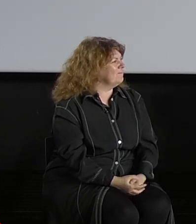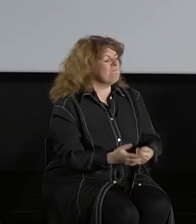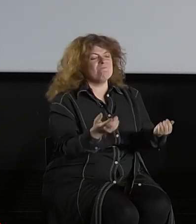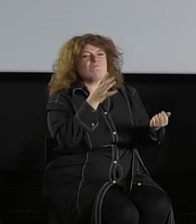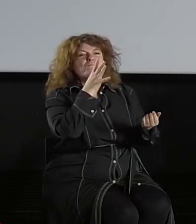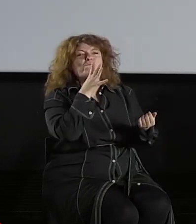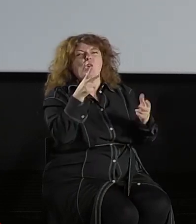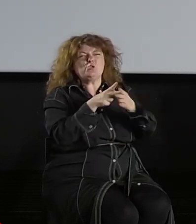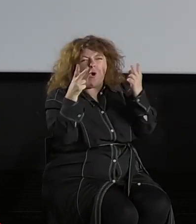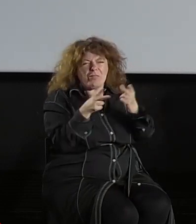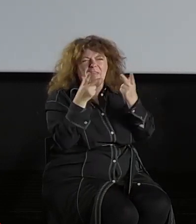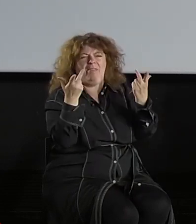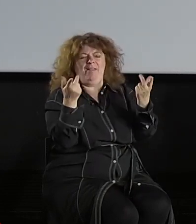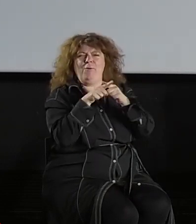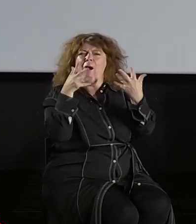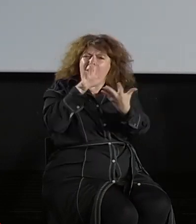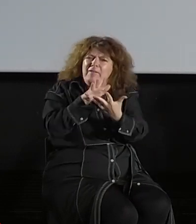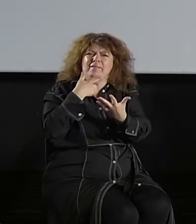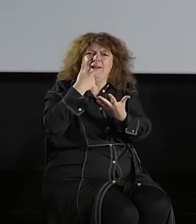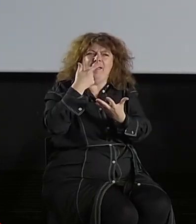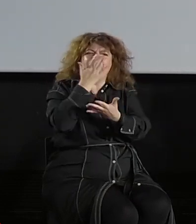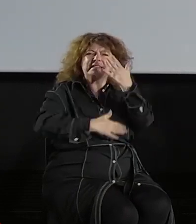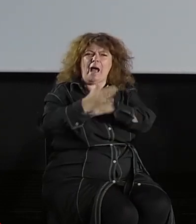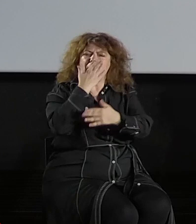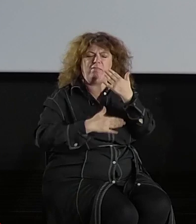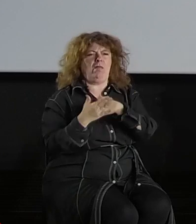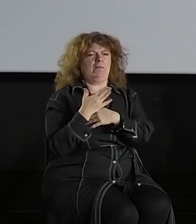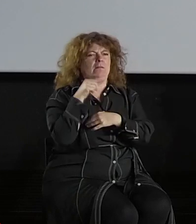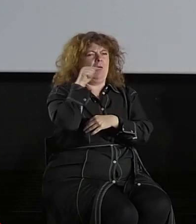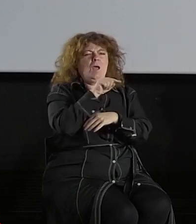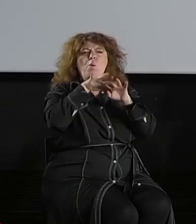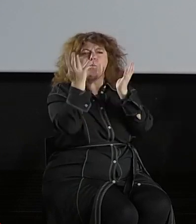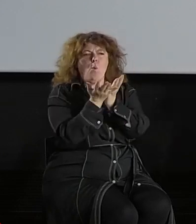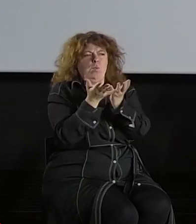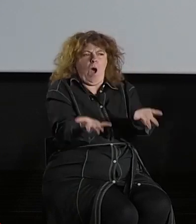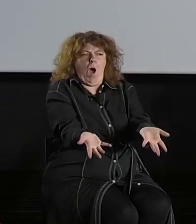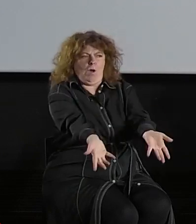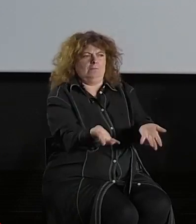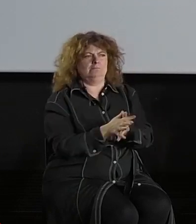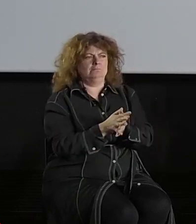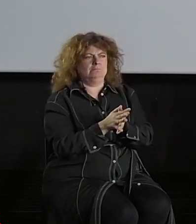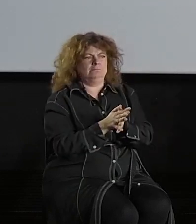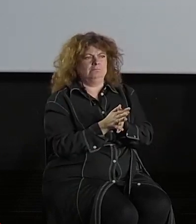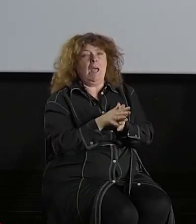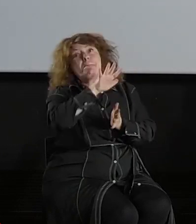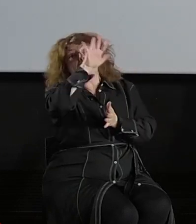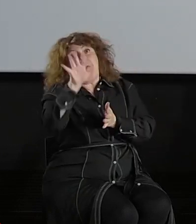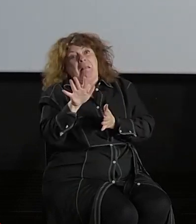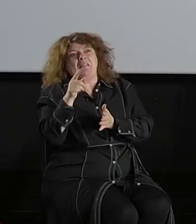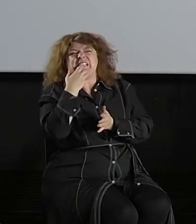la sociedad como se enfrenta a la discapacidad pues es el el mundo en el que estamos ahora que que parece si no estás metido en